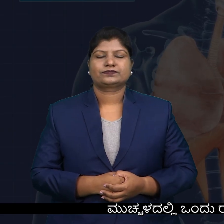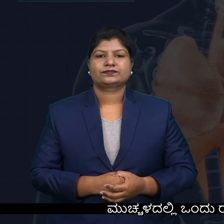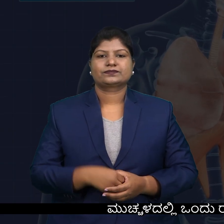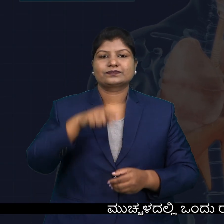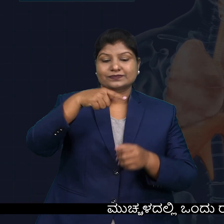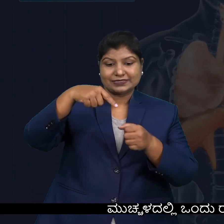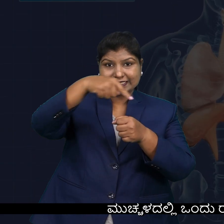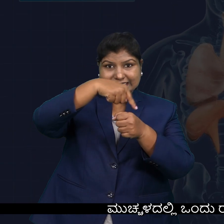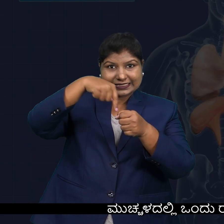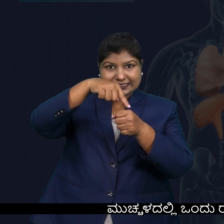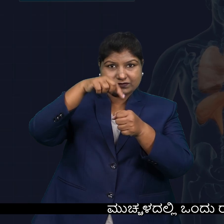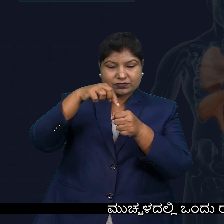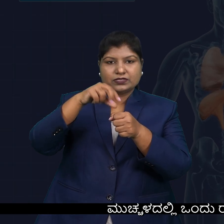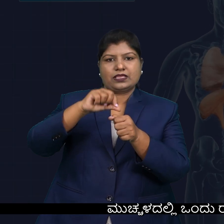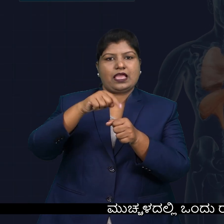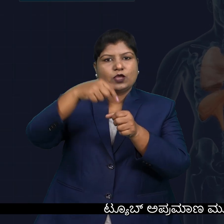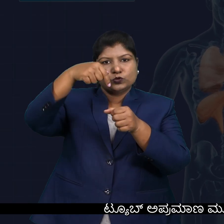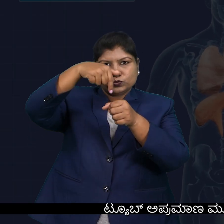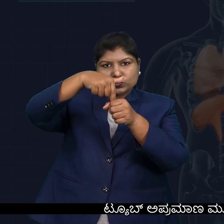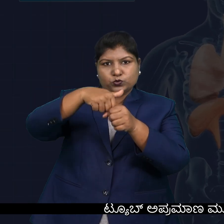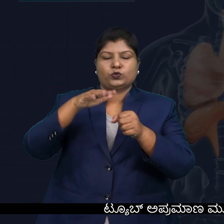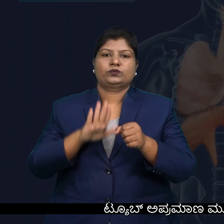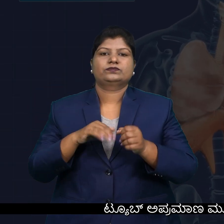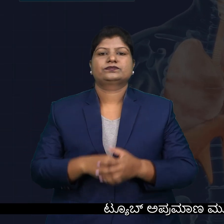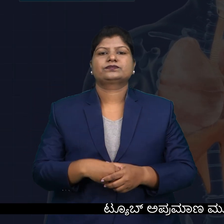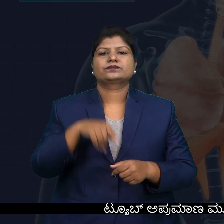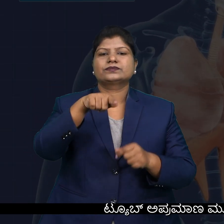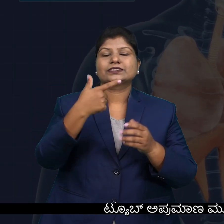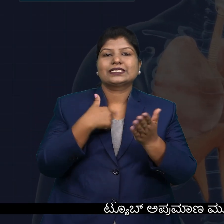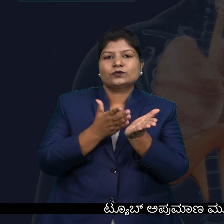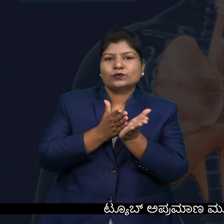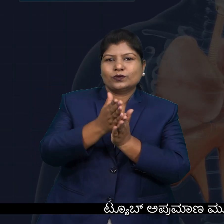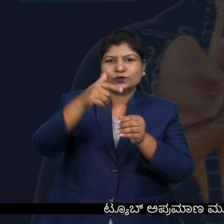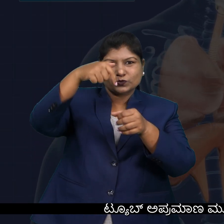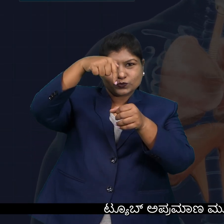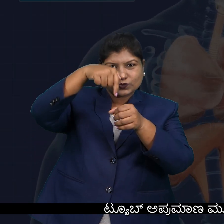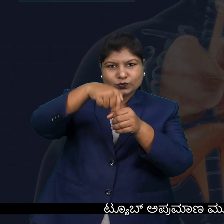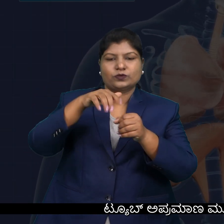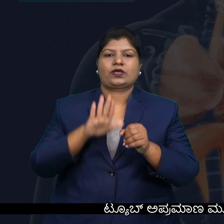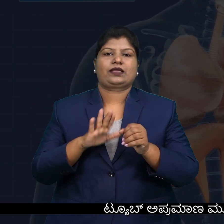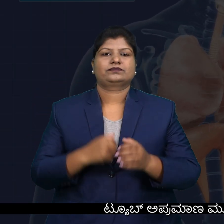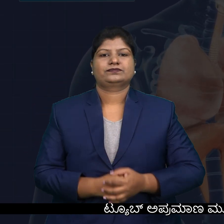ಮುಚ್ಚಳದಲ್ಲಿ ಒಂದು ರಂಧ್ರವನ್ನು ಮಾಡಿ. ಇದರಿಂದ ಟ್ಯೂಬ್ ಅಪ್ರಮಾಣ ಮೂಲಕ ಹಾದು ಹೋಗಬಹುದು.